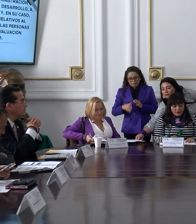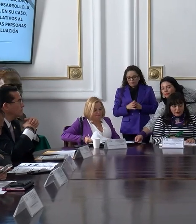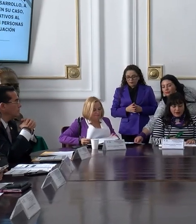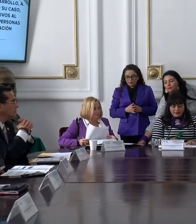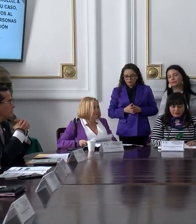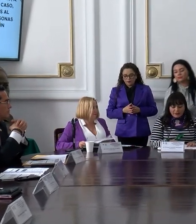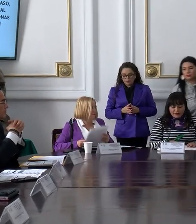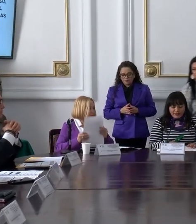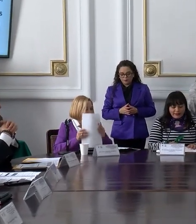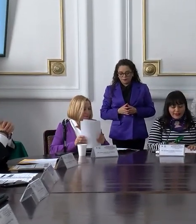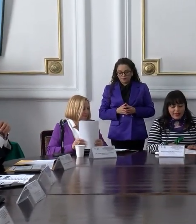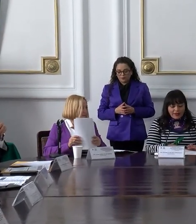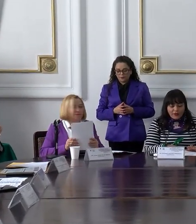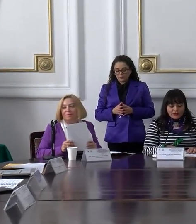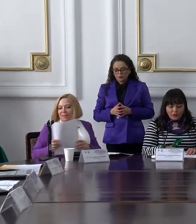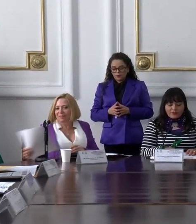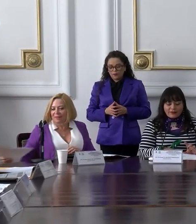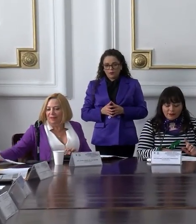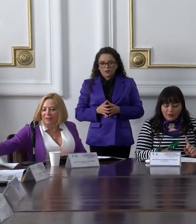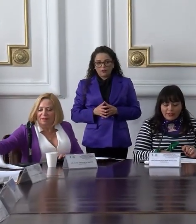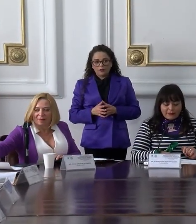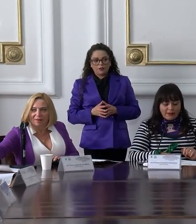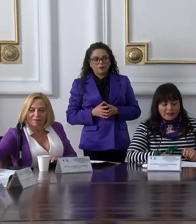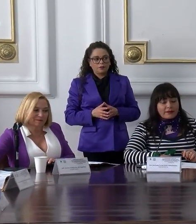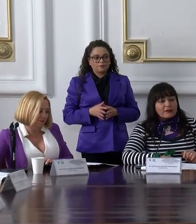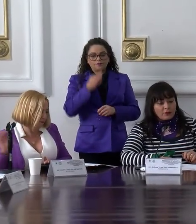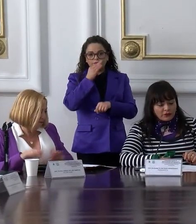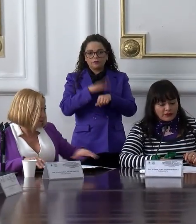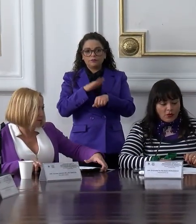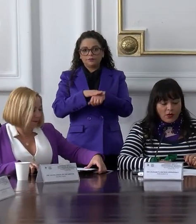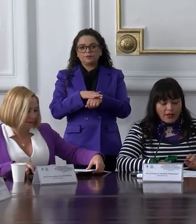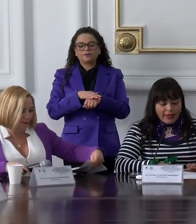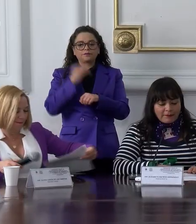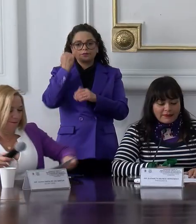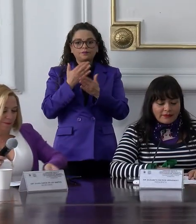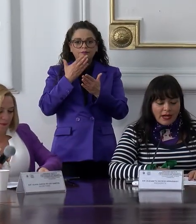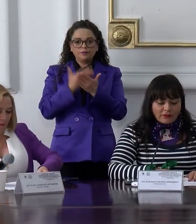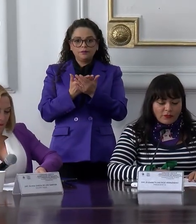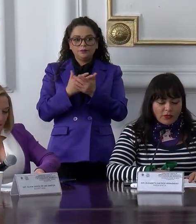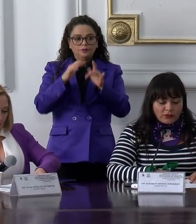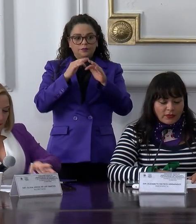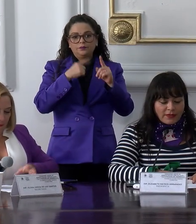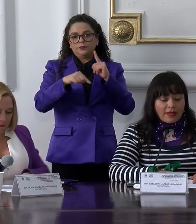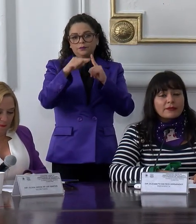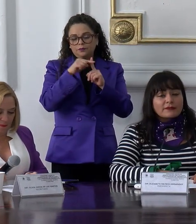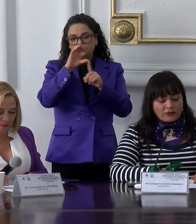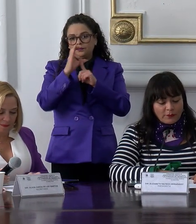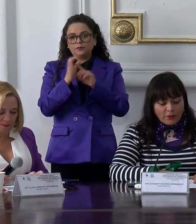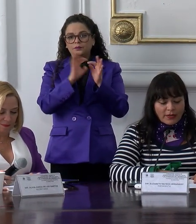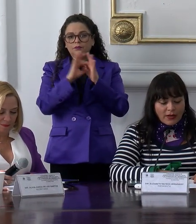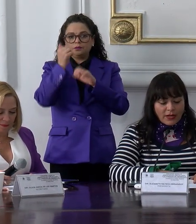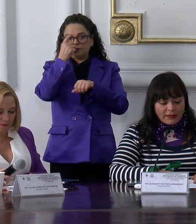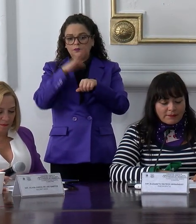dictamen, gracias diputada secretaria. En consecuencia, se aprueba el dictamen en sentido positivo que presentan las Comisiones Unidas de